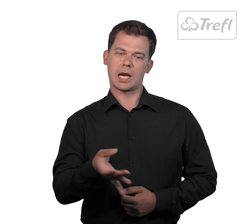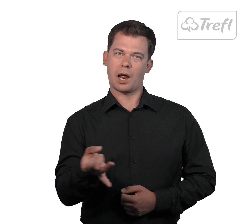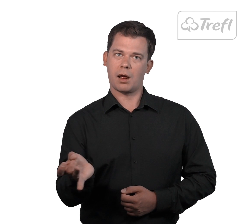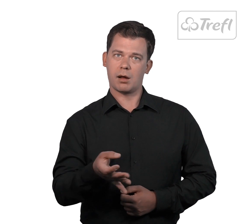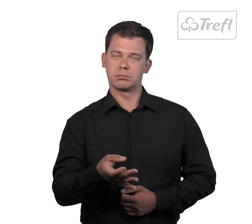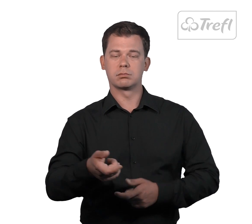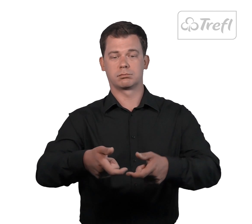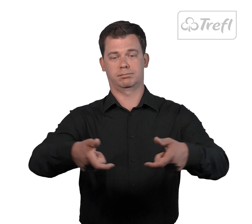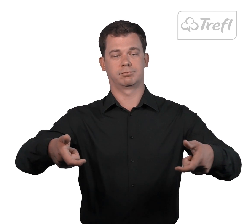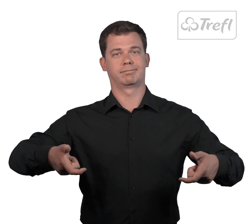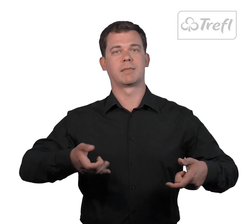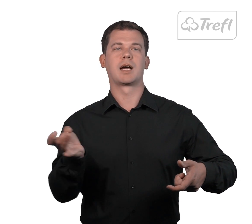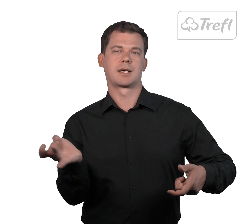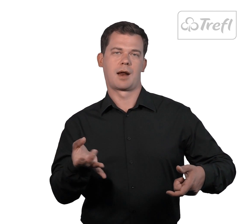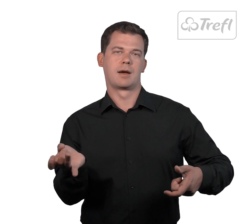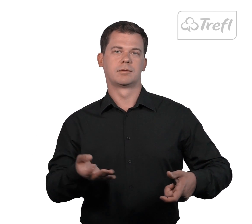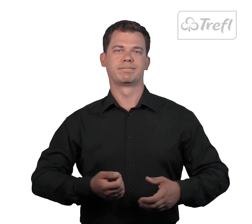Grać, gra.